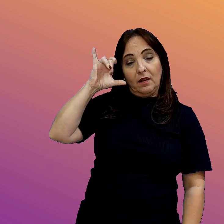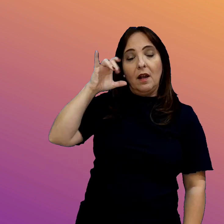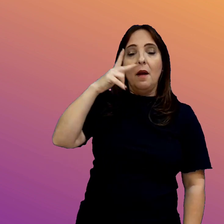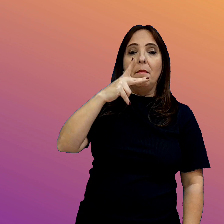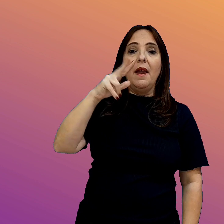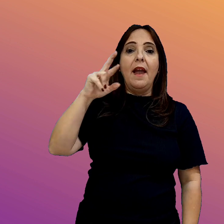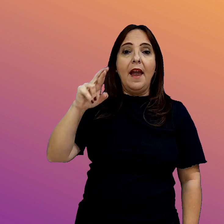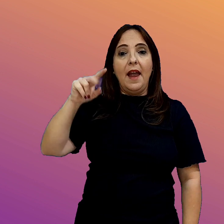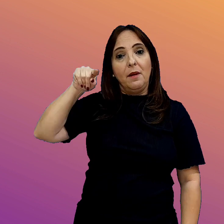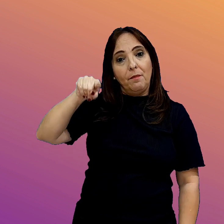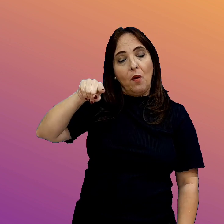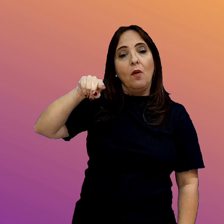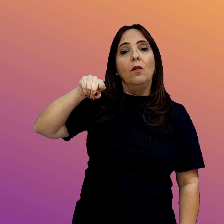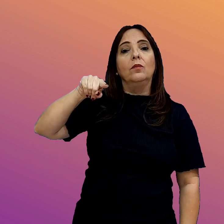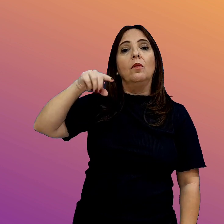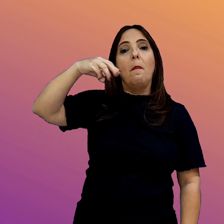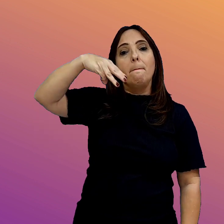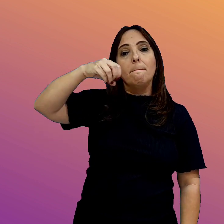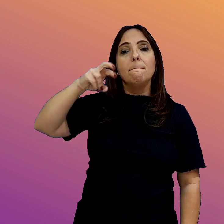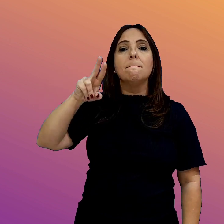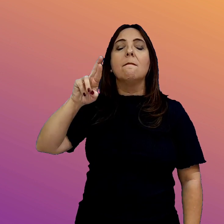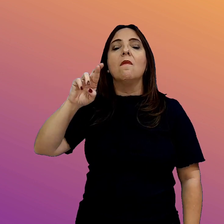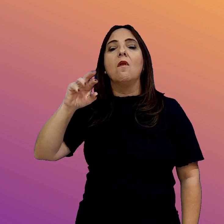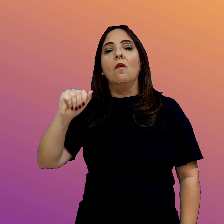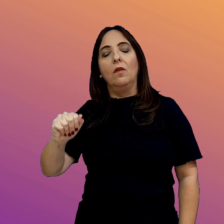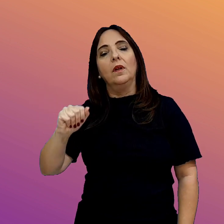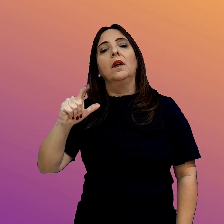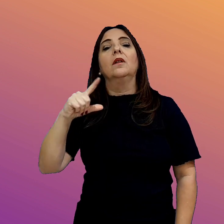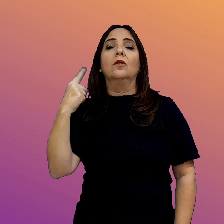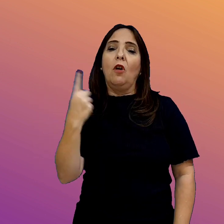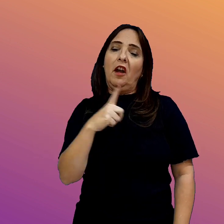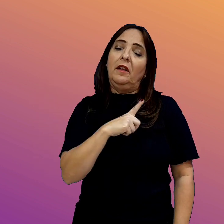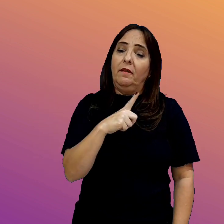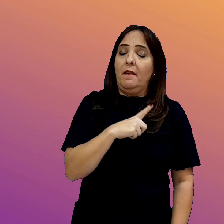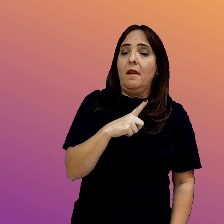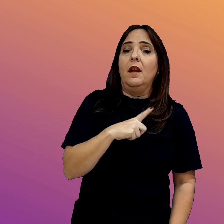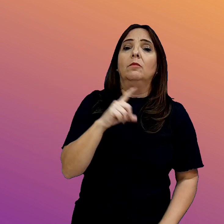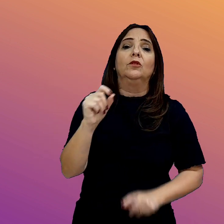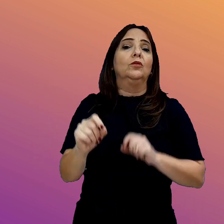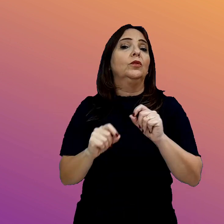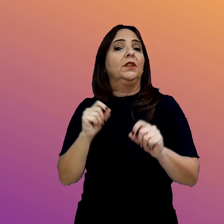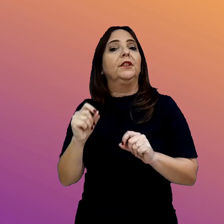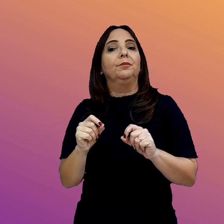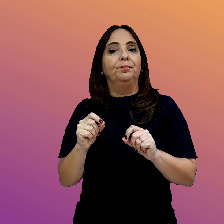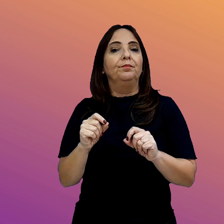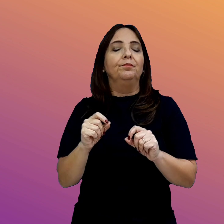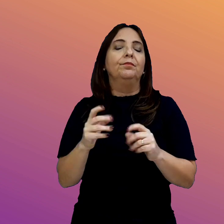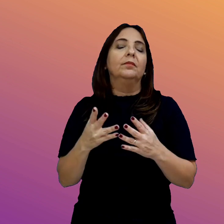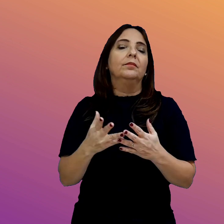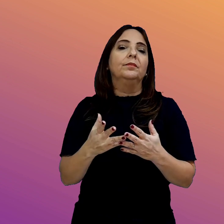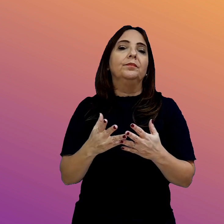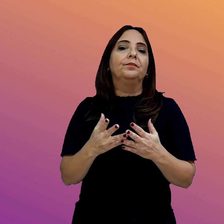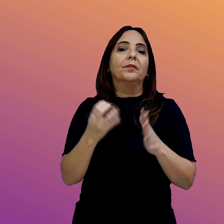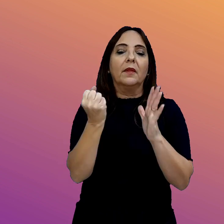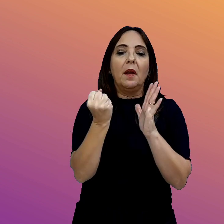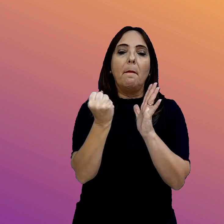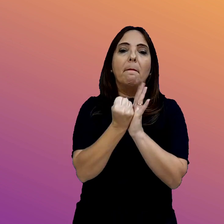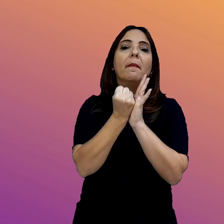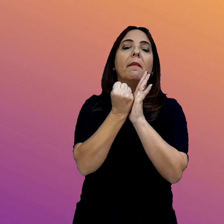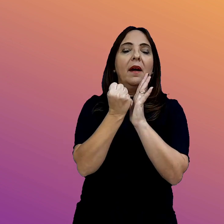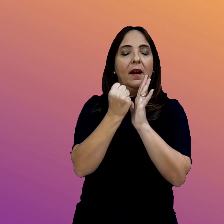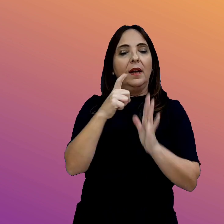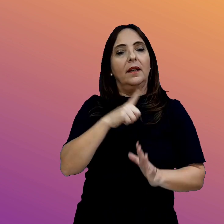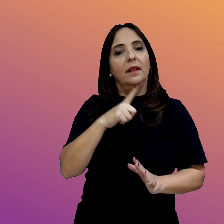criamos uma marca que é nossa, né? Que a gente está trabalhando também muito conteúdo para as famílias, né? Que é Coisas